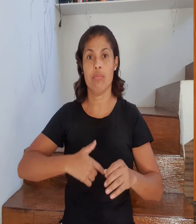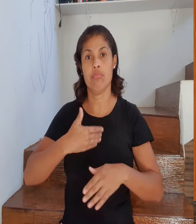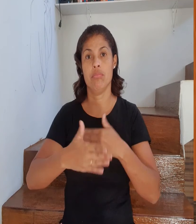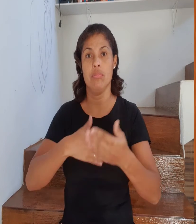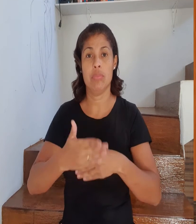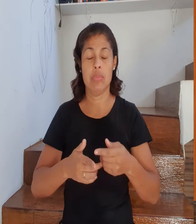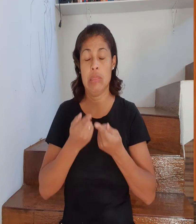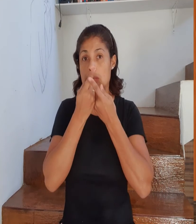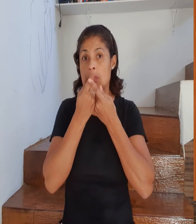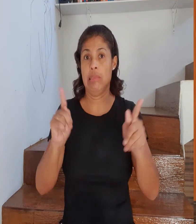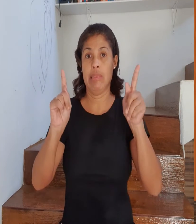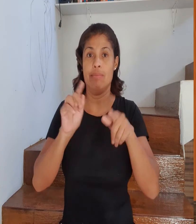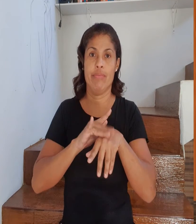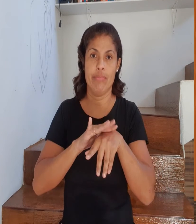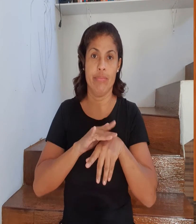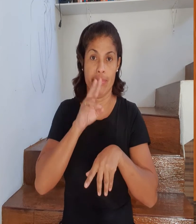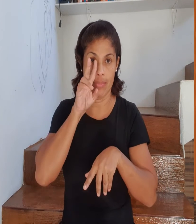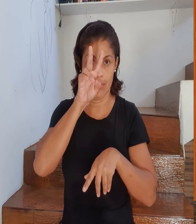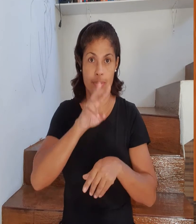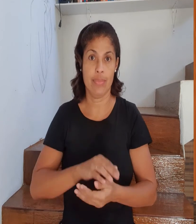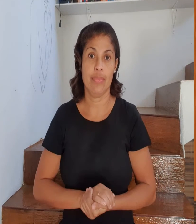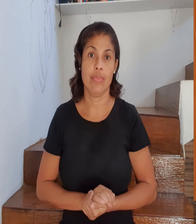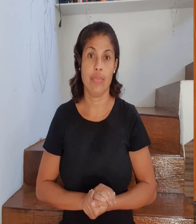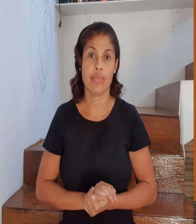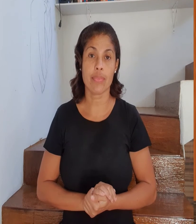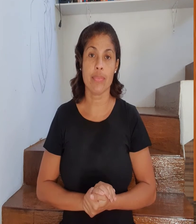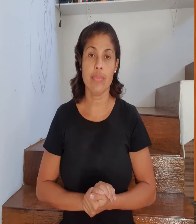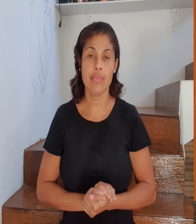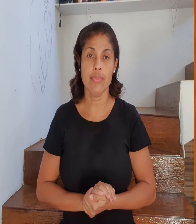o indivíduo pode ter uma grave doença.